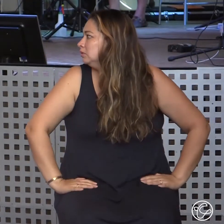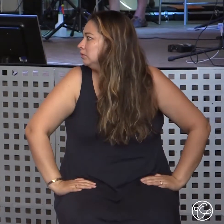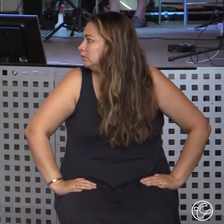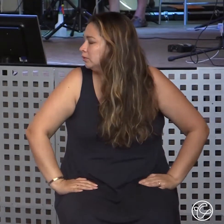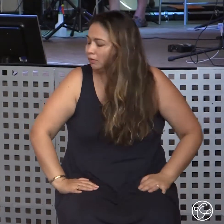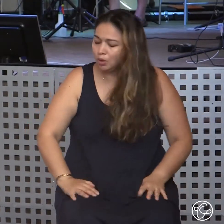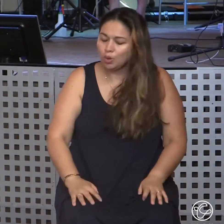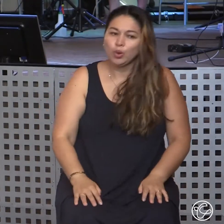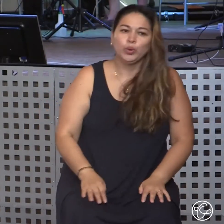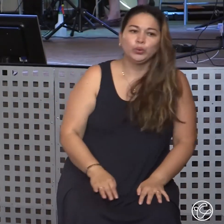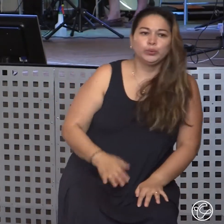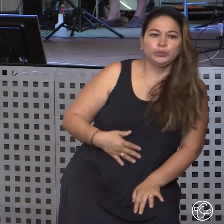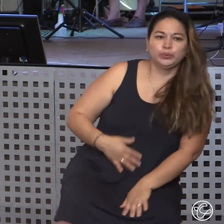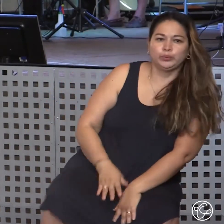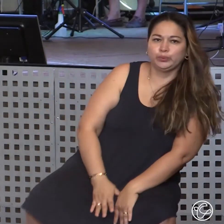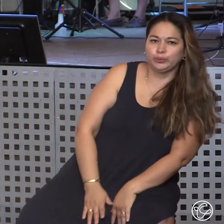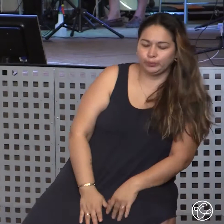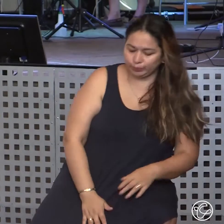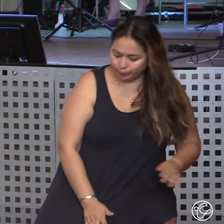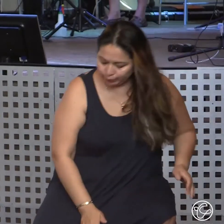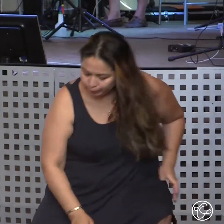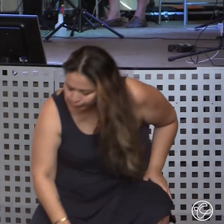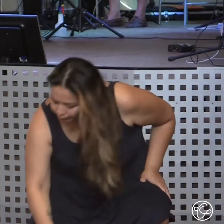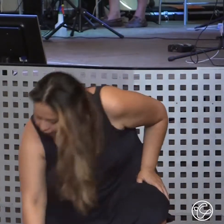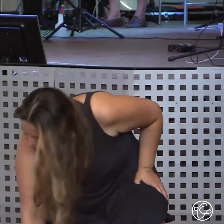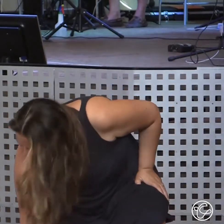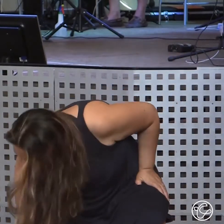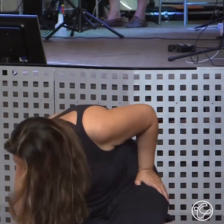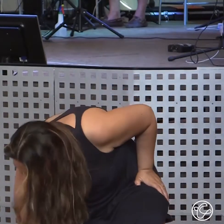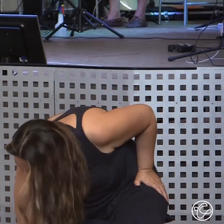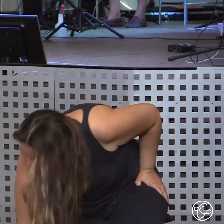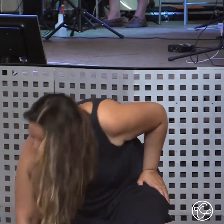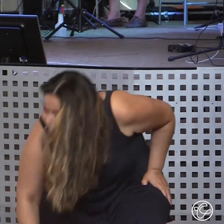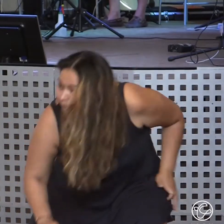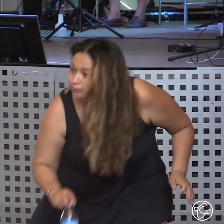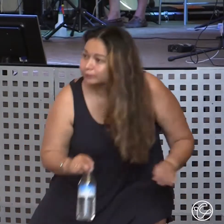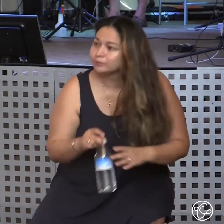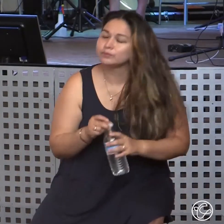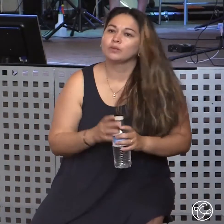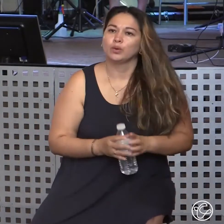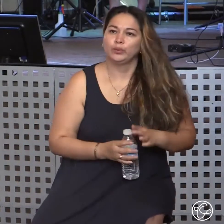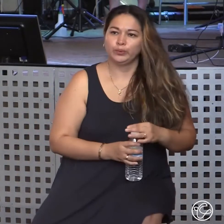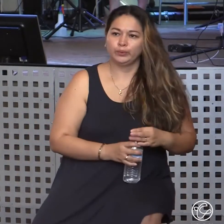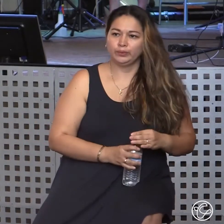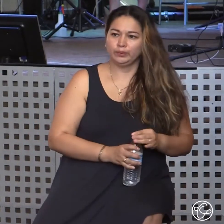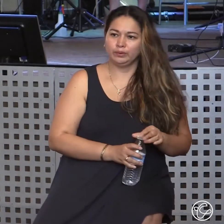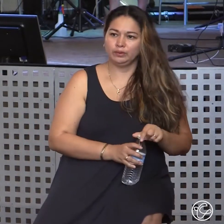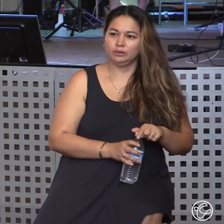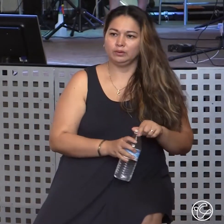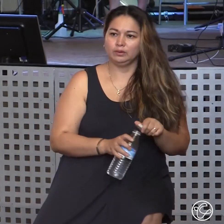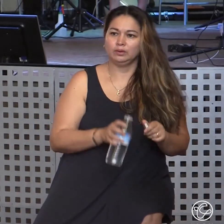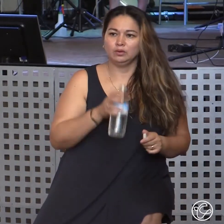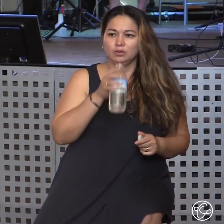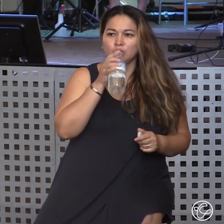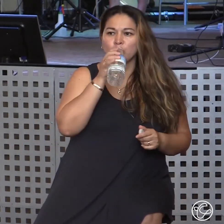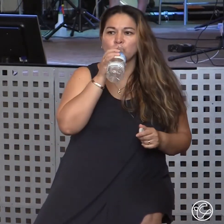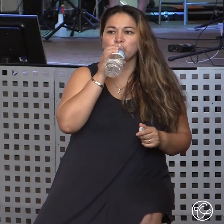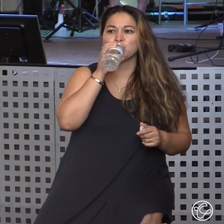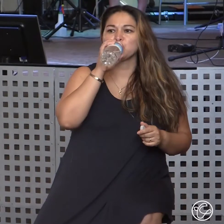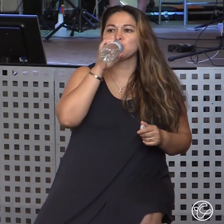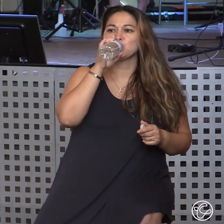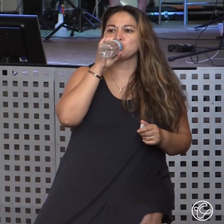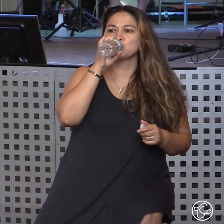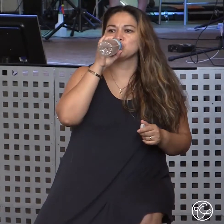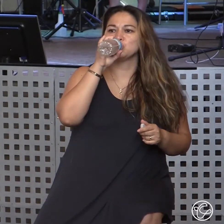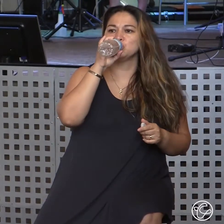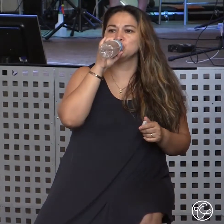A los que quiere, porque el Padre no juzga a nadie, sino que todo el juicio lo dio al